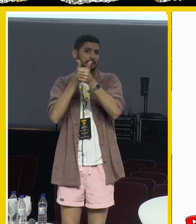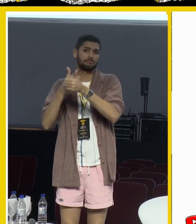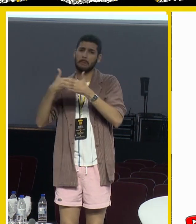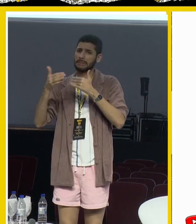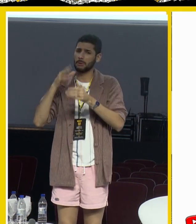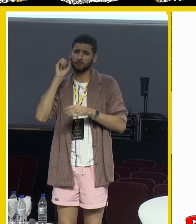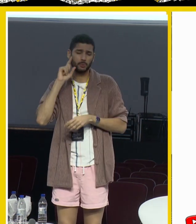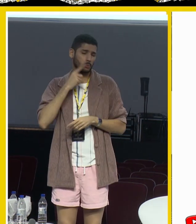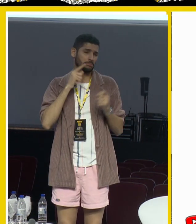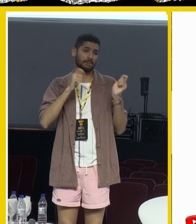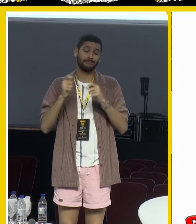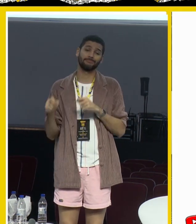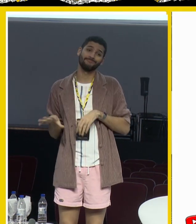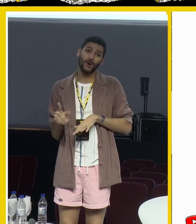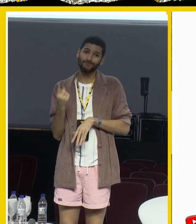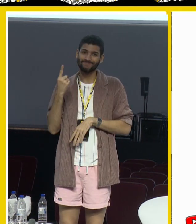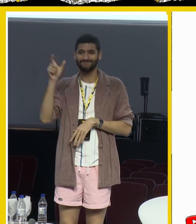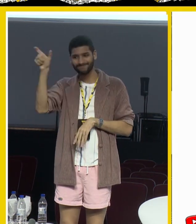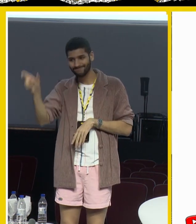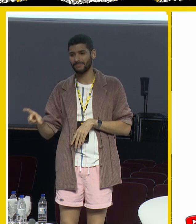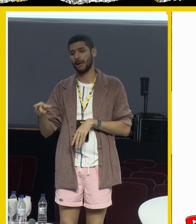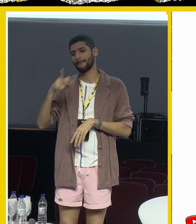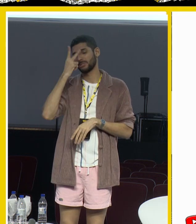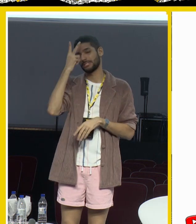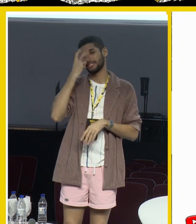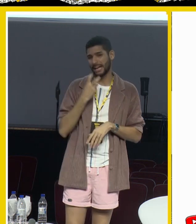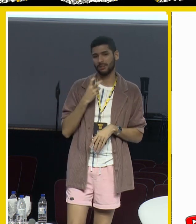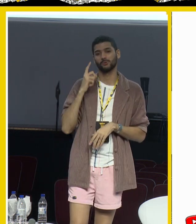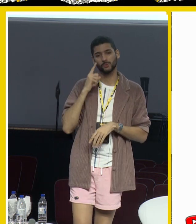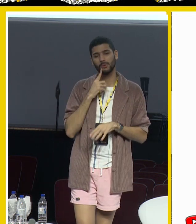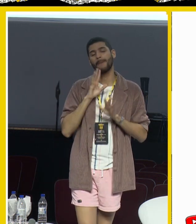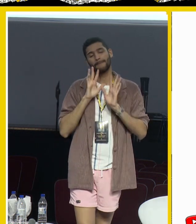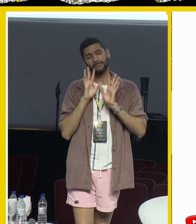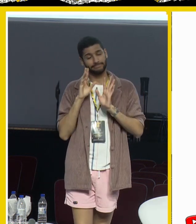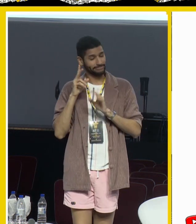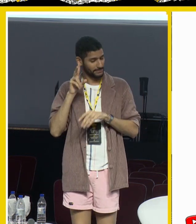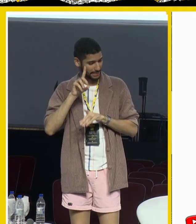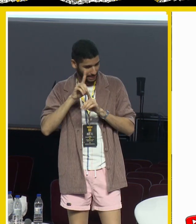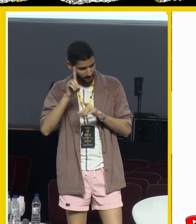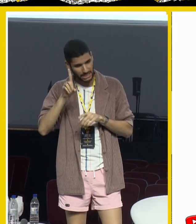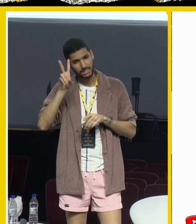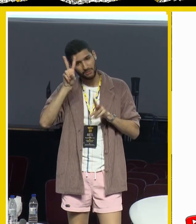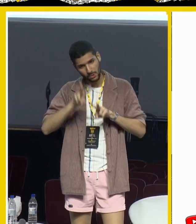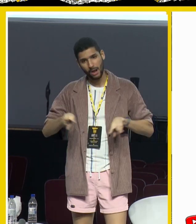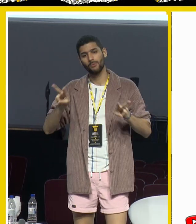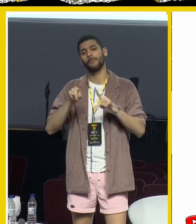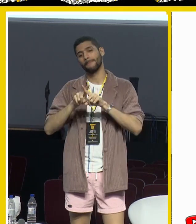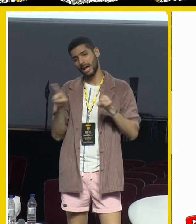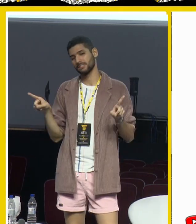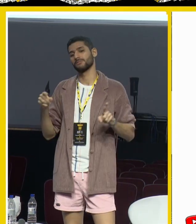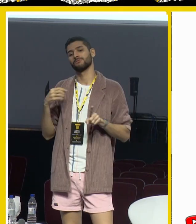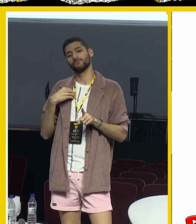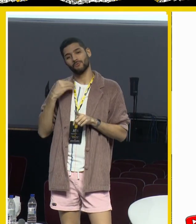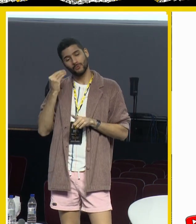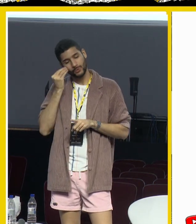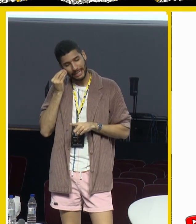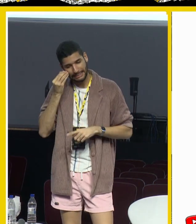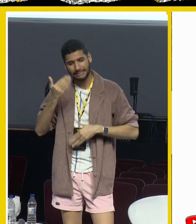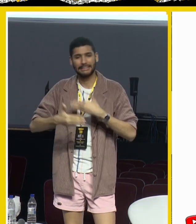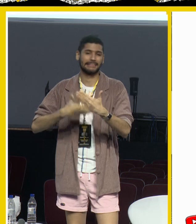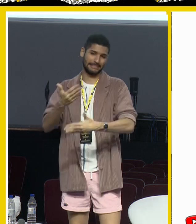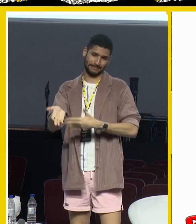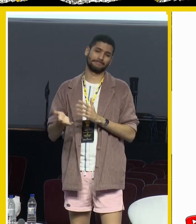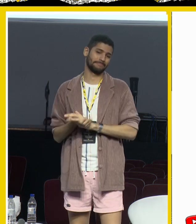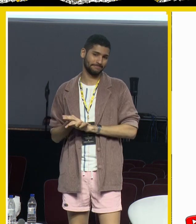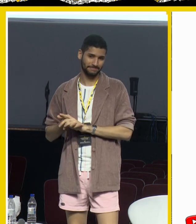e aí eu consiga interagir muito bem com meus seguidores com meus seguidores surdos e ouvintes mas os deficientes visuais e os